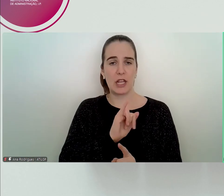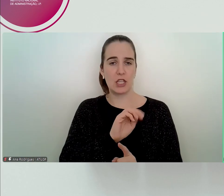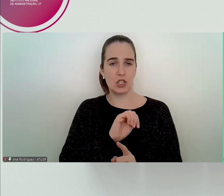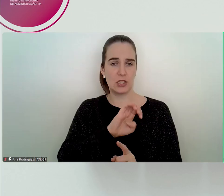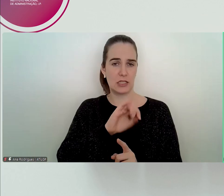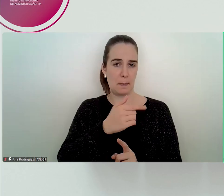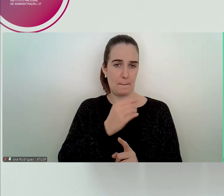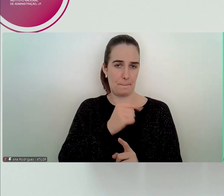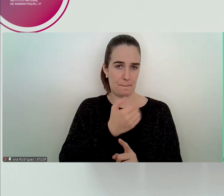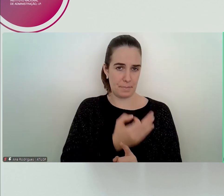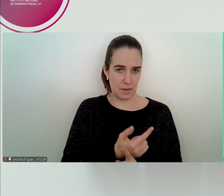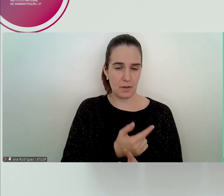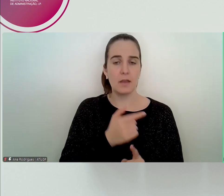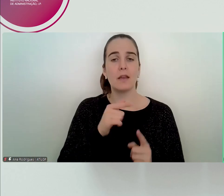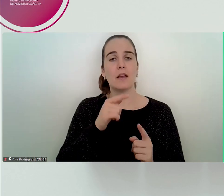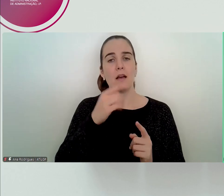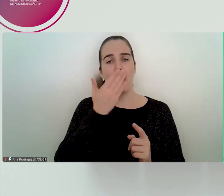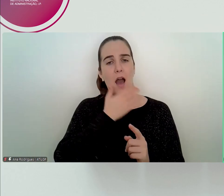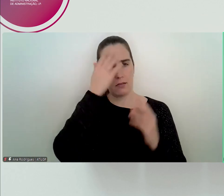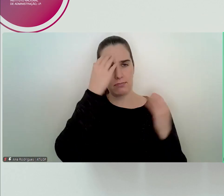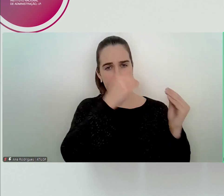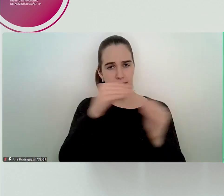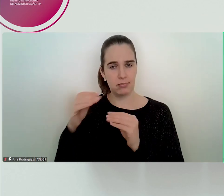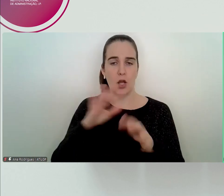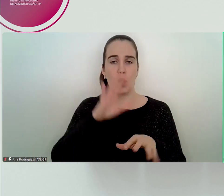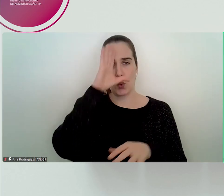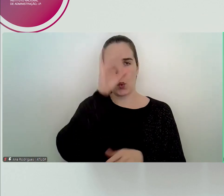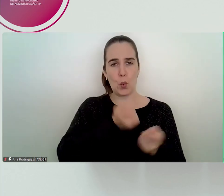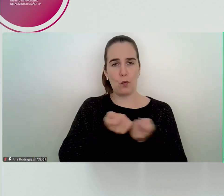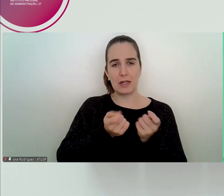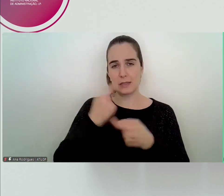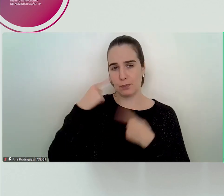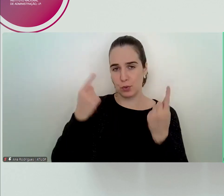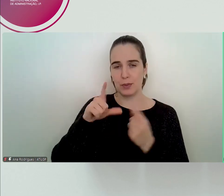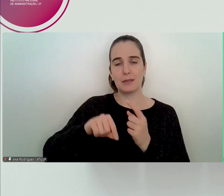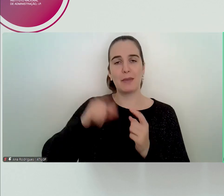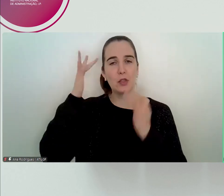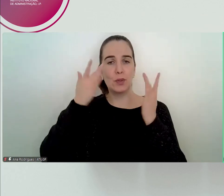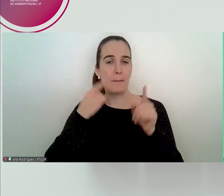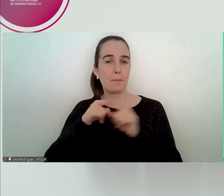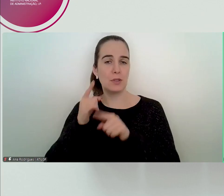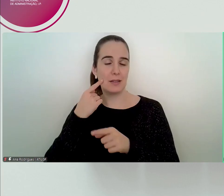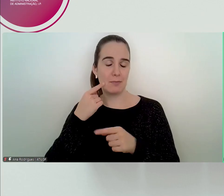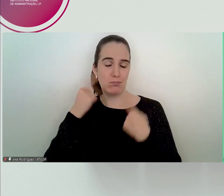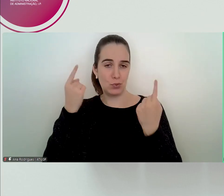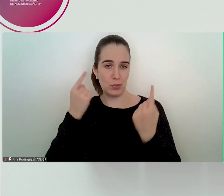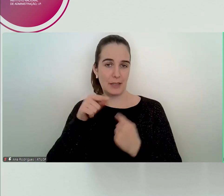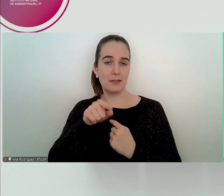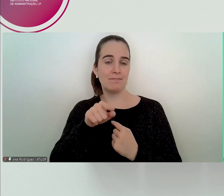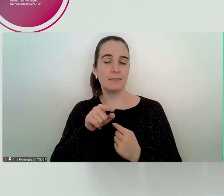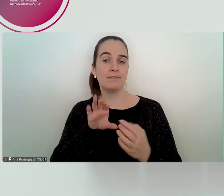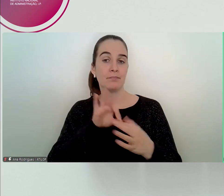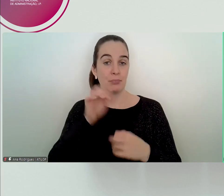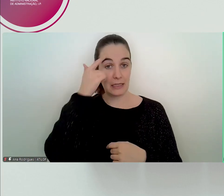ISCSP, lecionando matérias relacionadas com a governação pública e as teorias de políticas públicas, quer ao nível